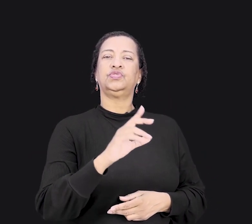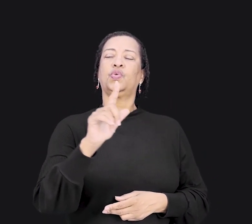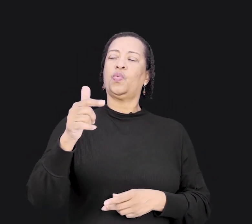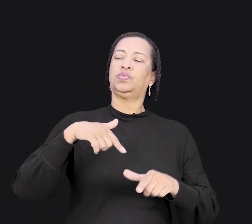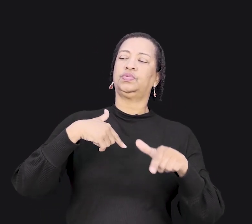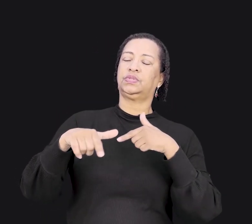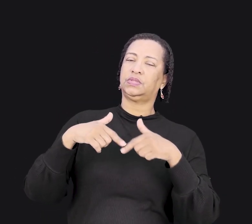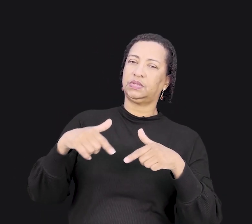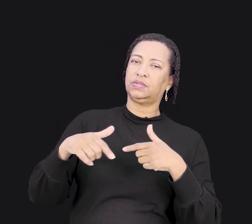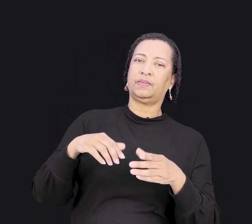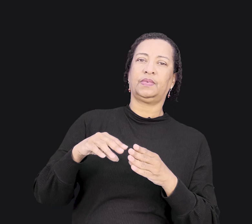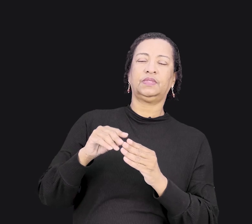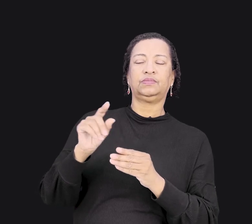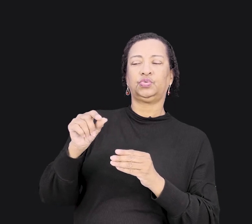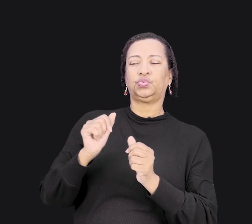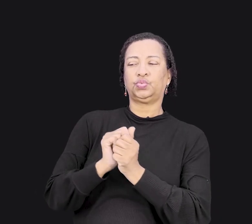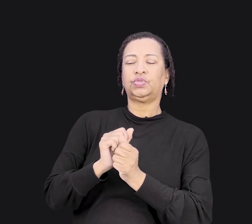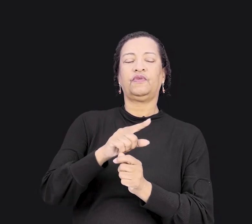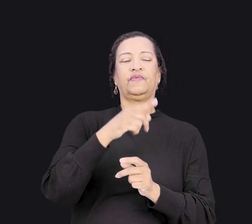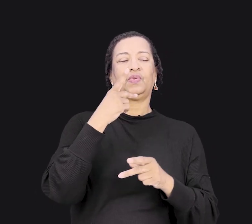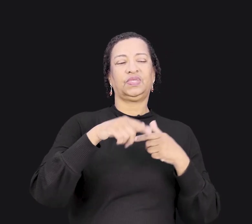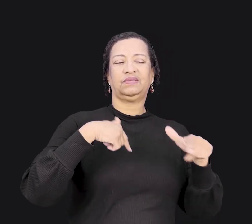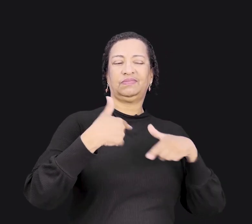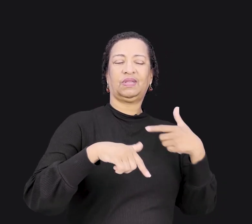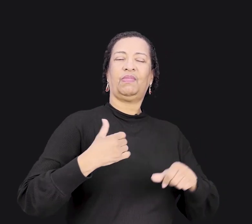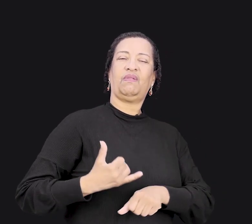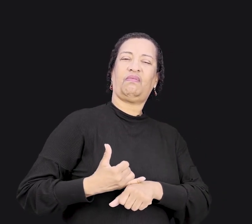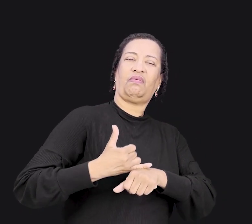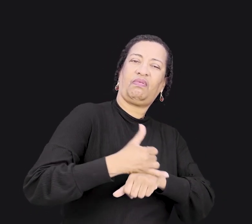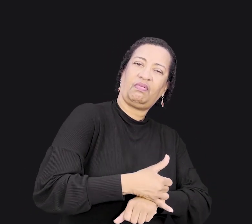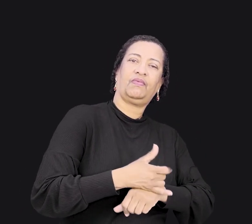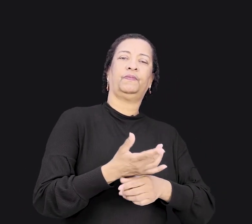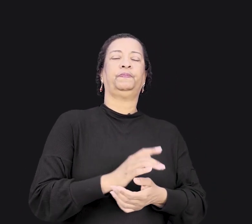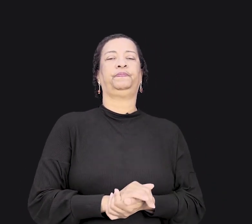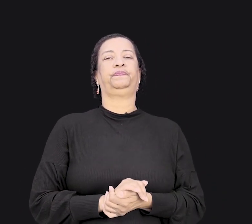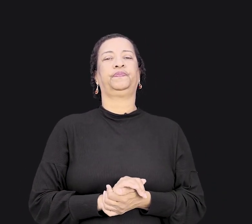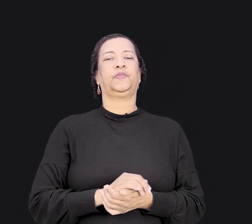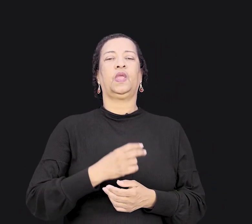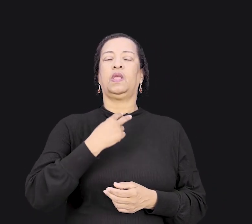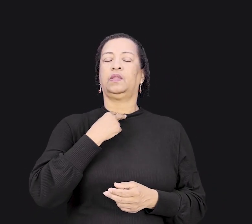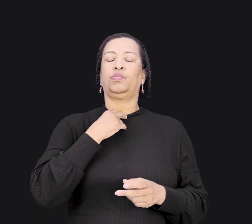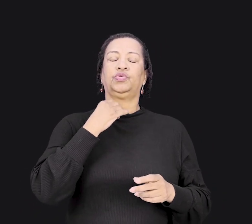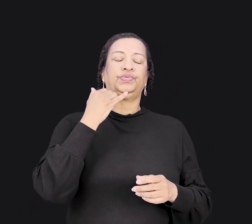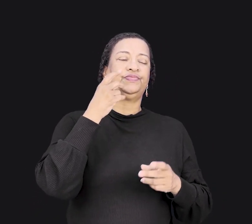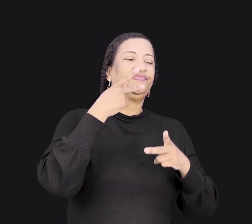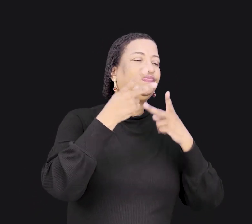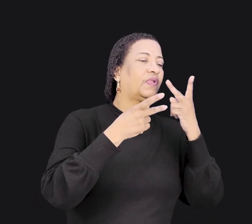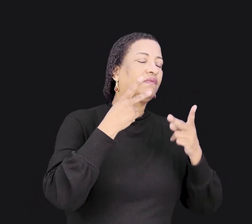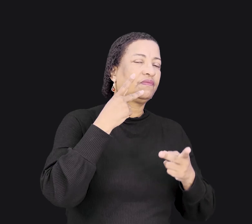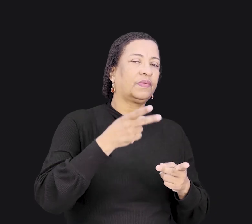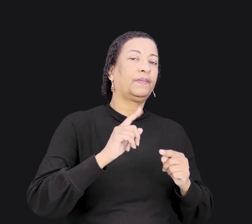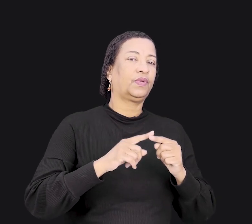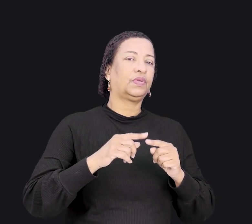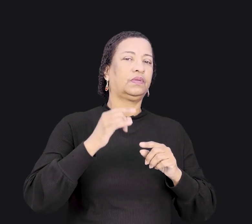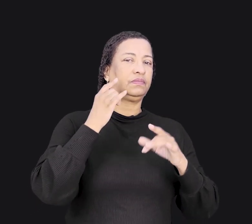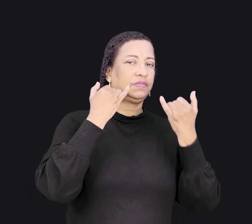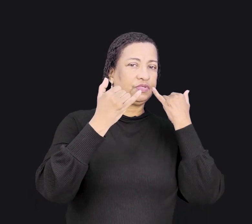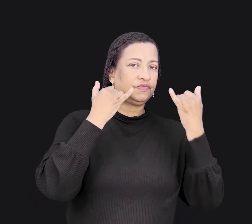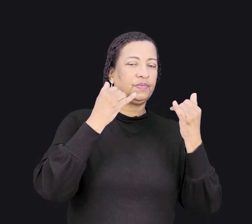realizando trabalhos forçados. Não podemos afirmar com certeza porque essas informações baseiam-se na tradição. Mas o que sabemos